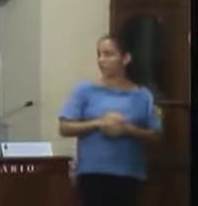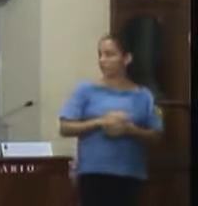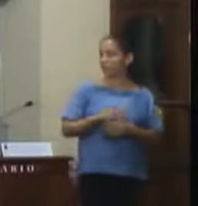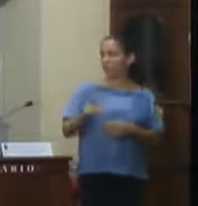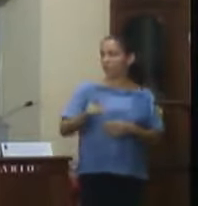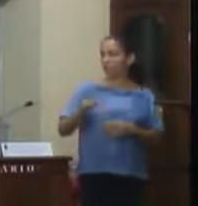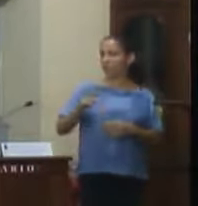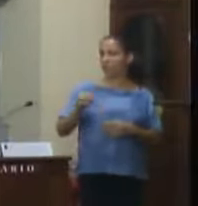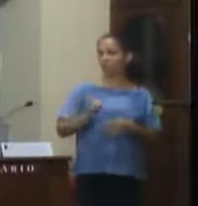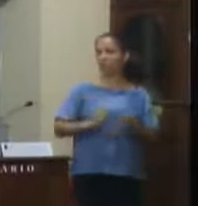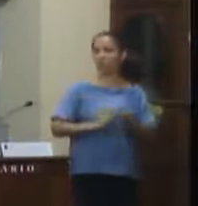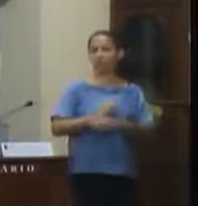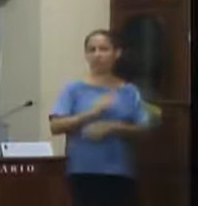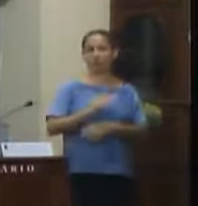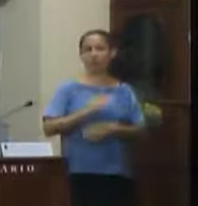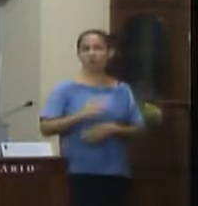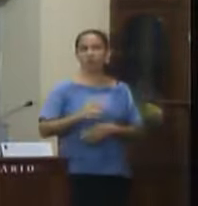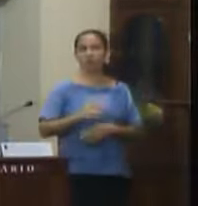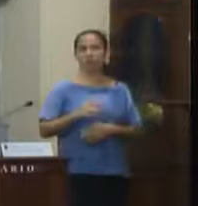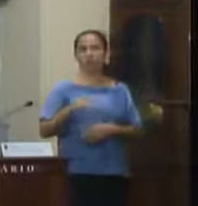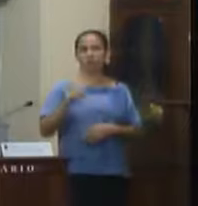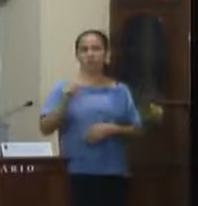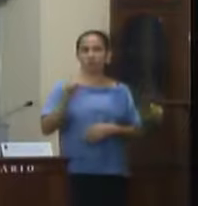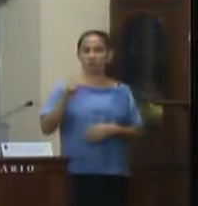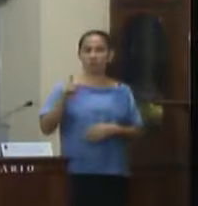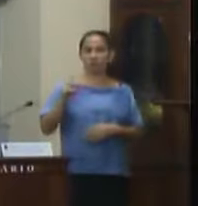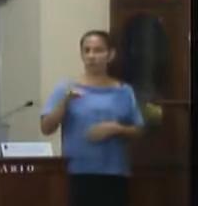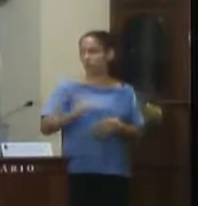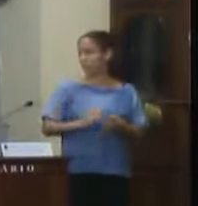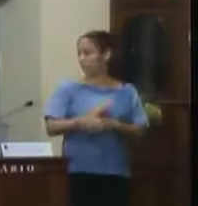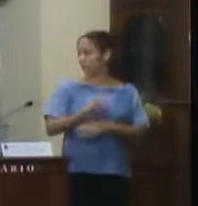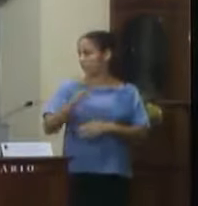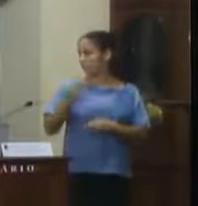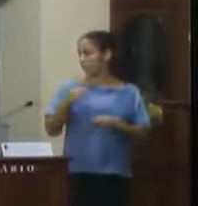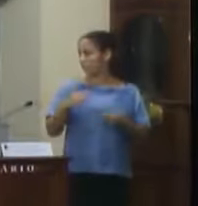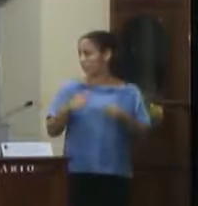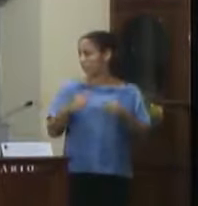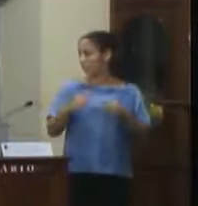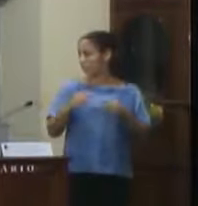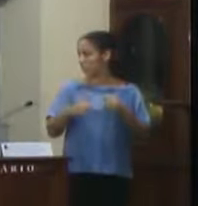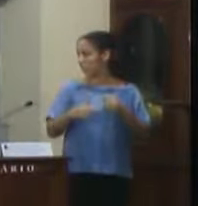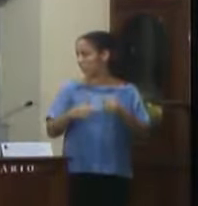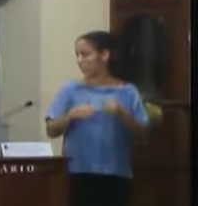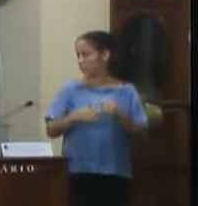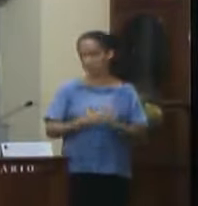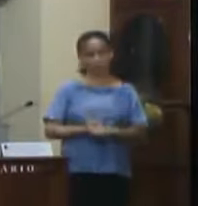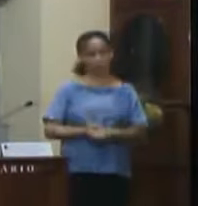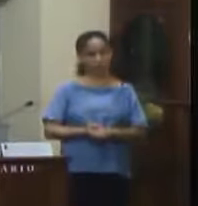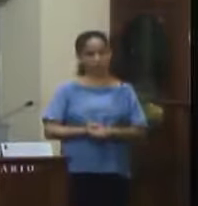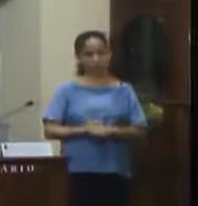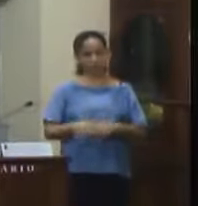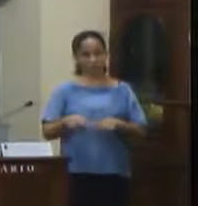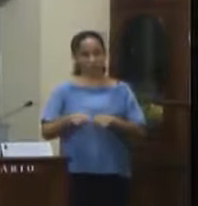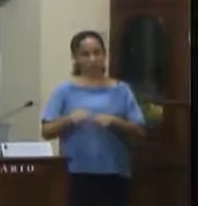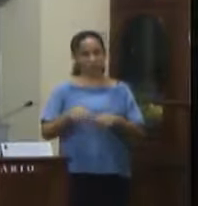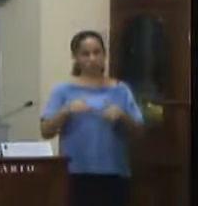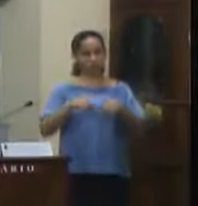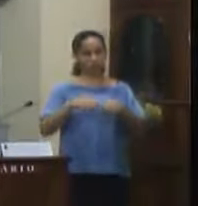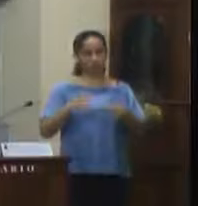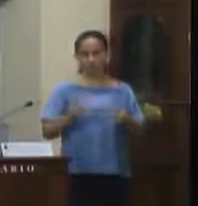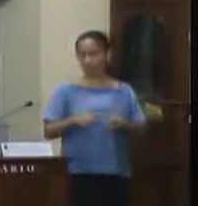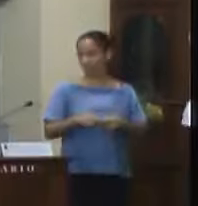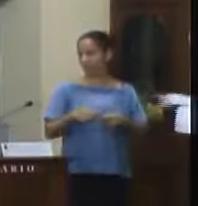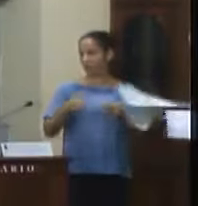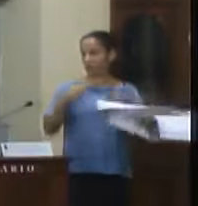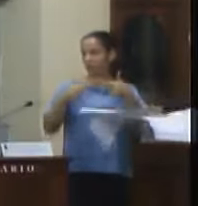Professor Rafael Tavares. Aprovo. Silvio Graça. Aprovado por unanimidade, senhores e senhoras vereadores presentes no plenário.